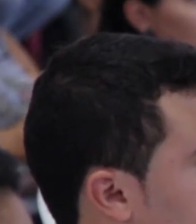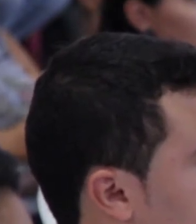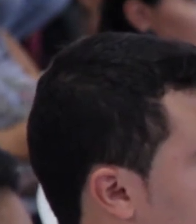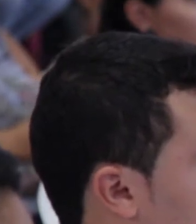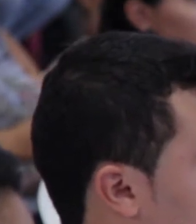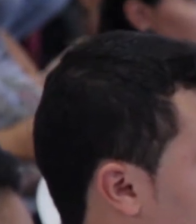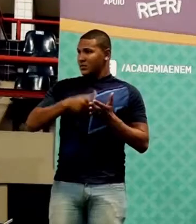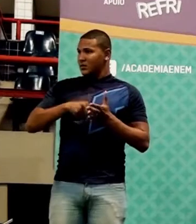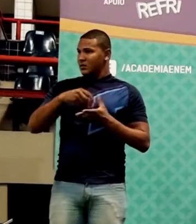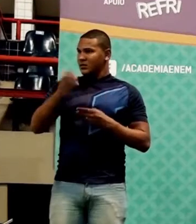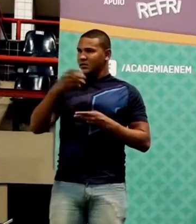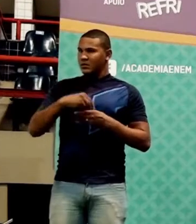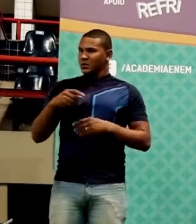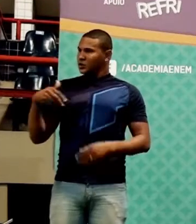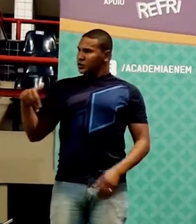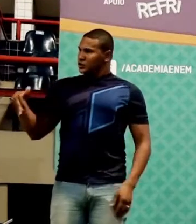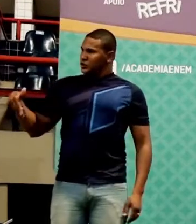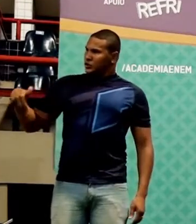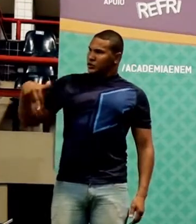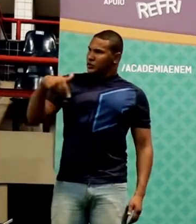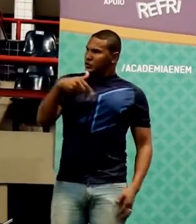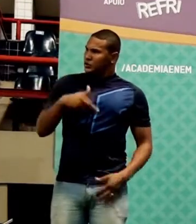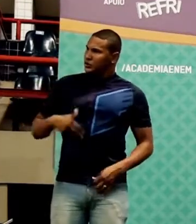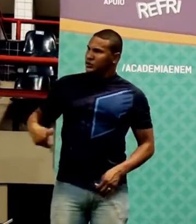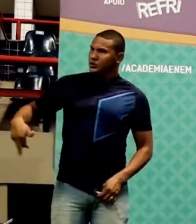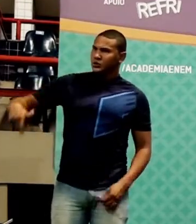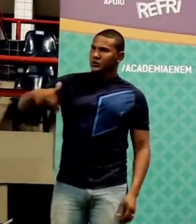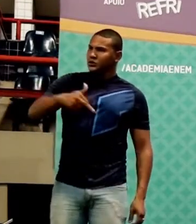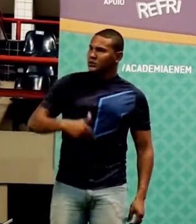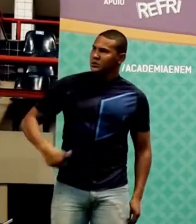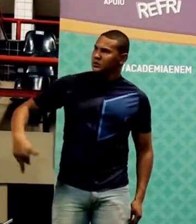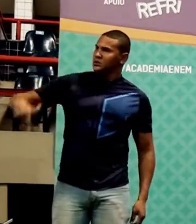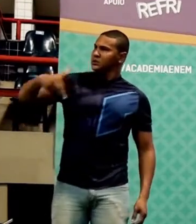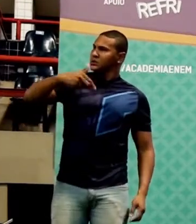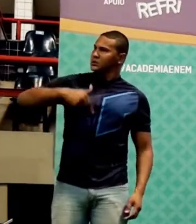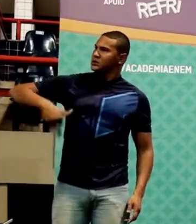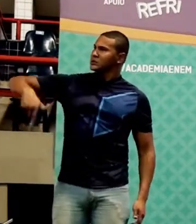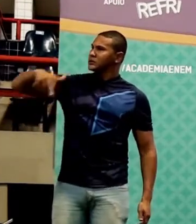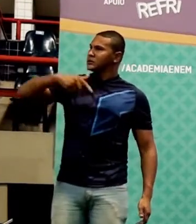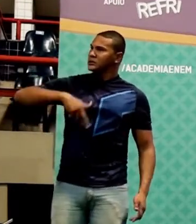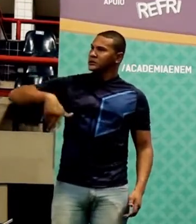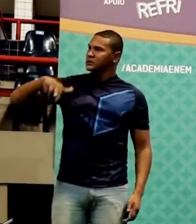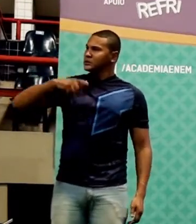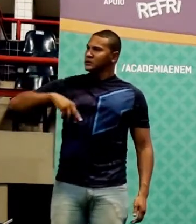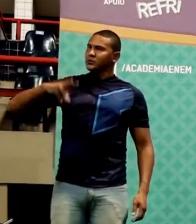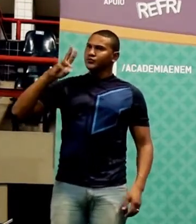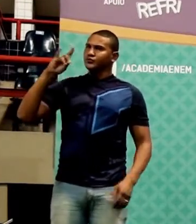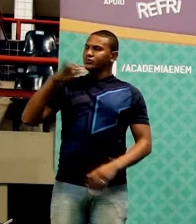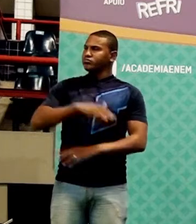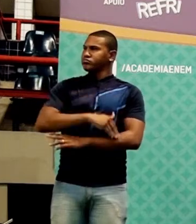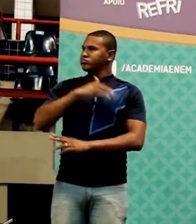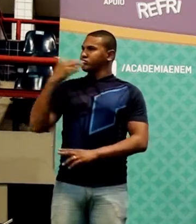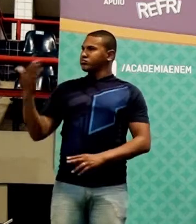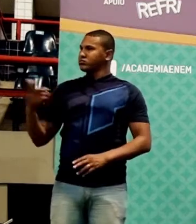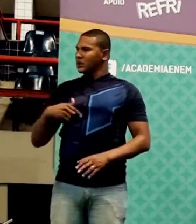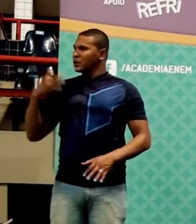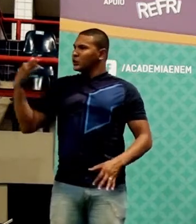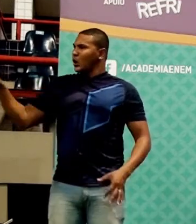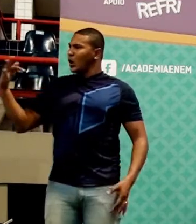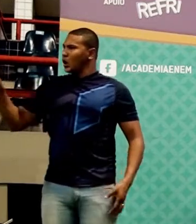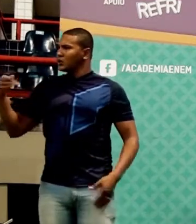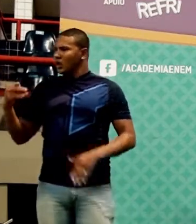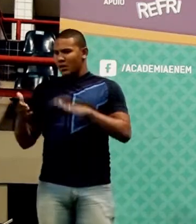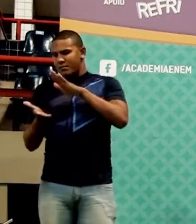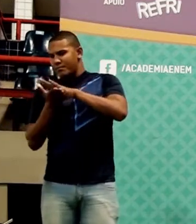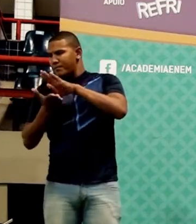você encontrar pessoas que trabalham como carteiro com a lesão plantar, na planta do pé. Tem dia que eles não conseguem nem mexer o pé.